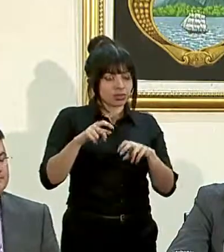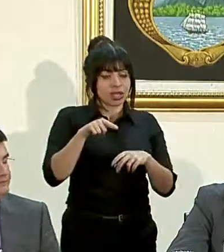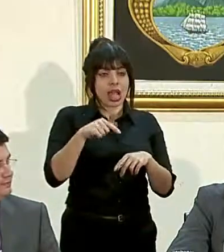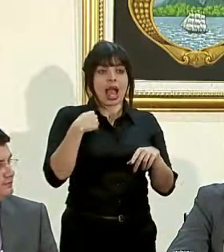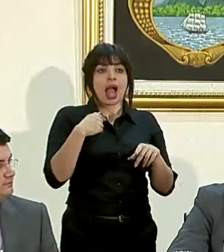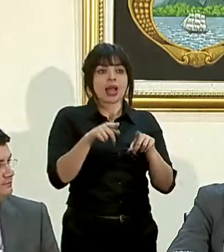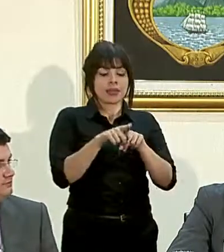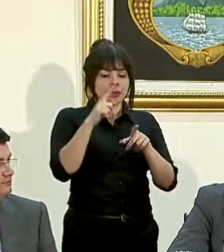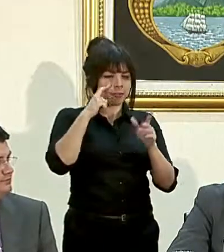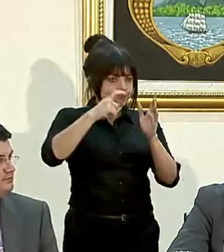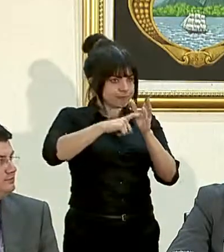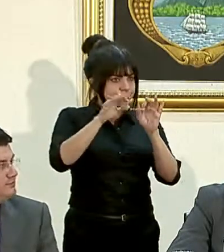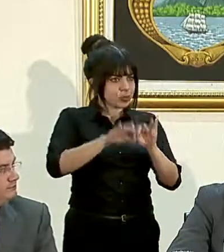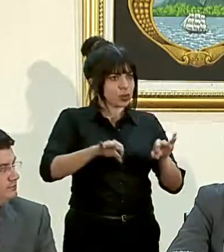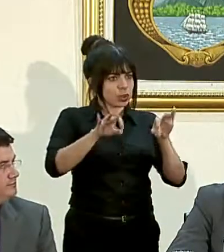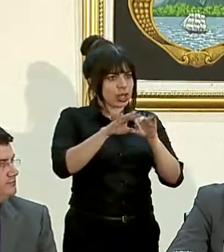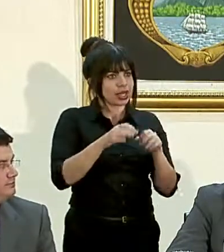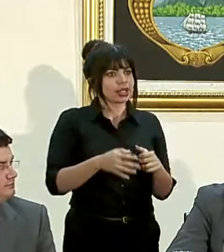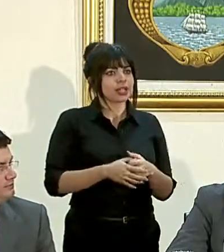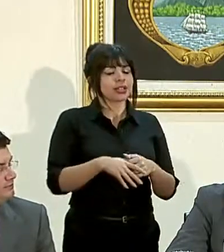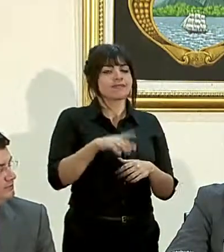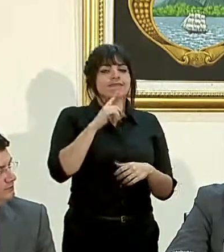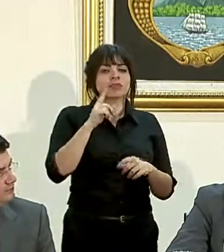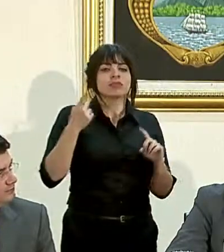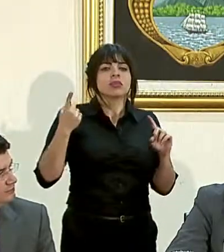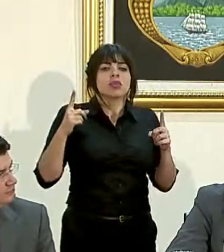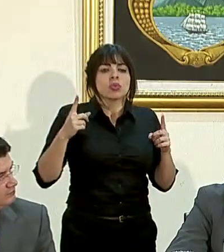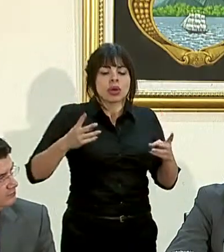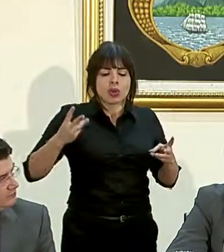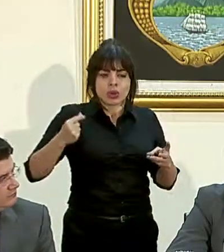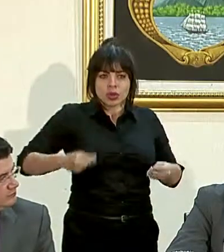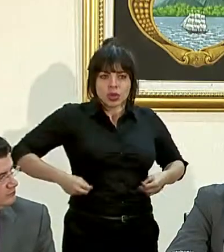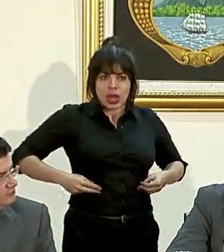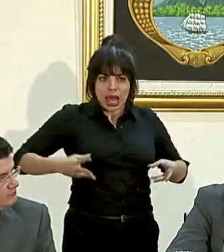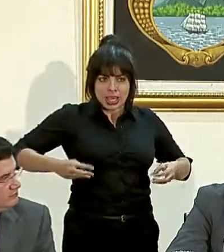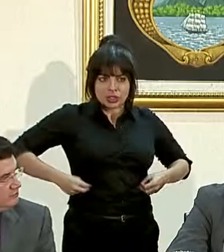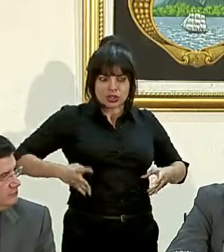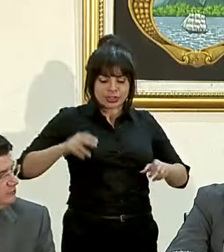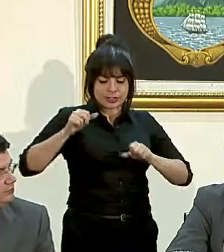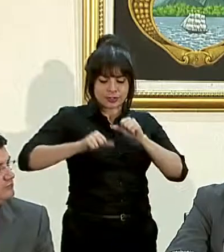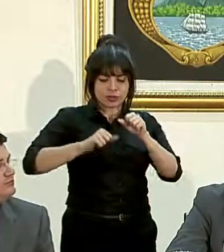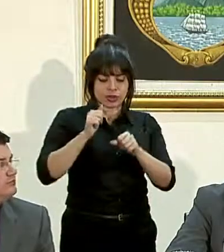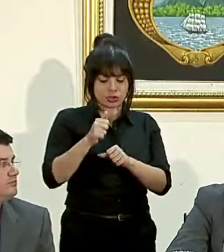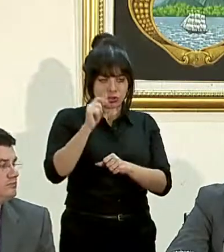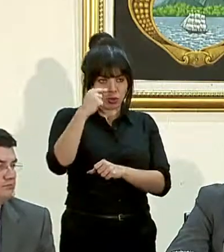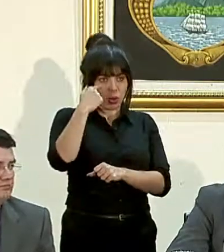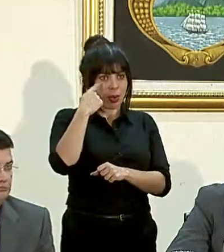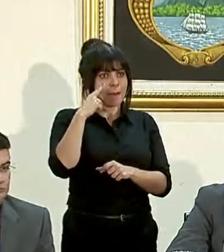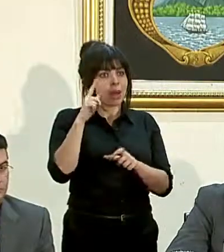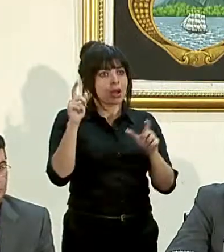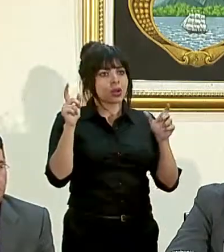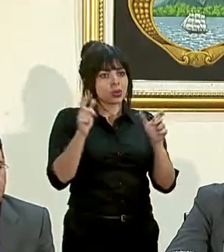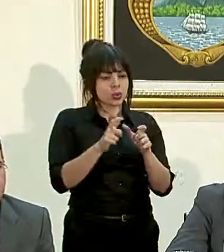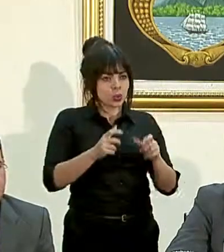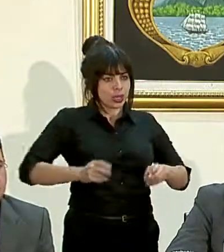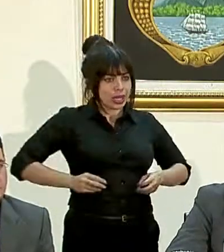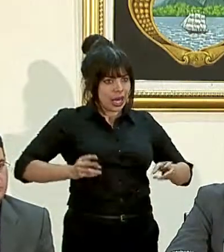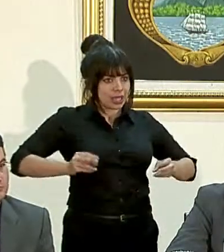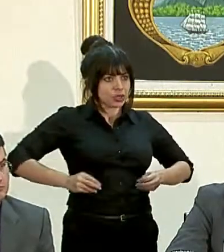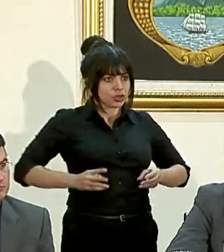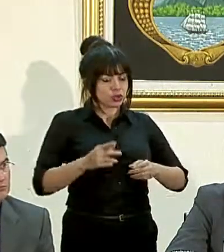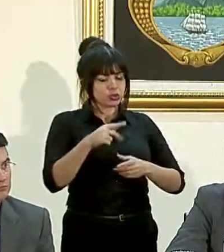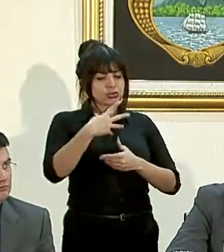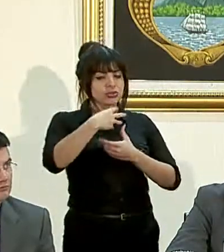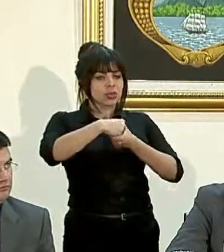un reconocimiento importante de la del gasto, del esfuerzo que ha hecho el gobierno para reducir el gasto, que ha